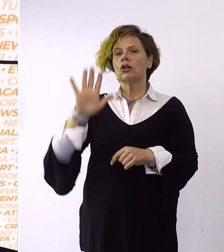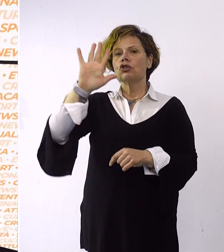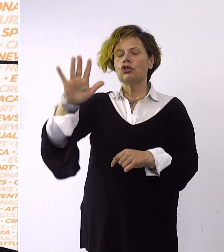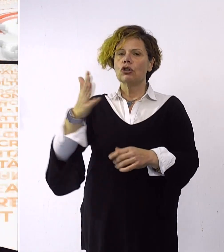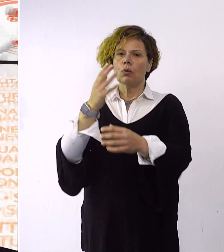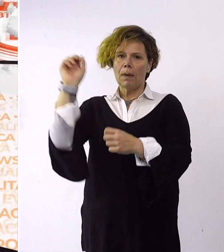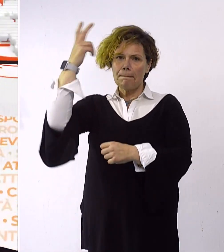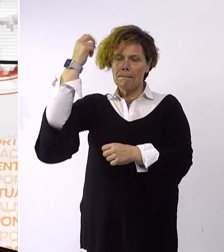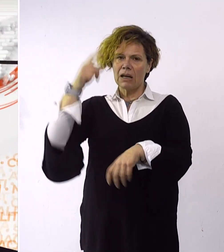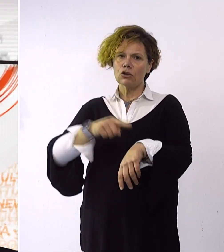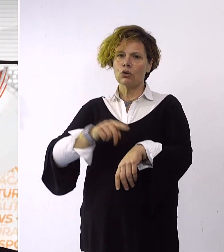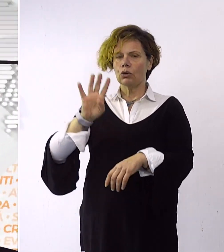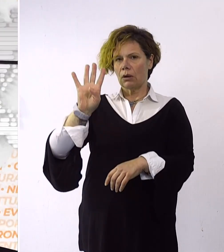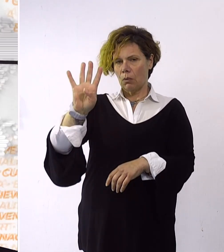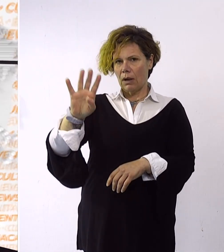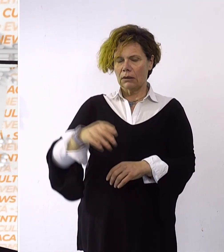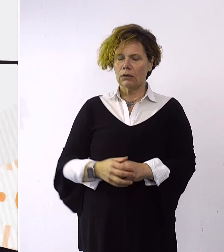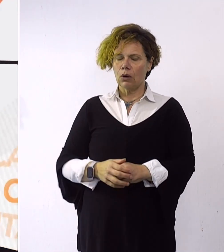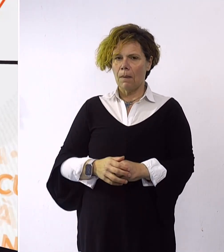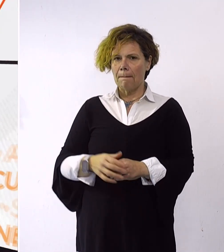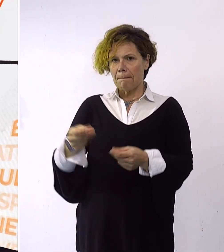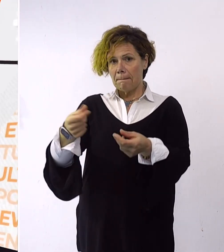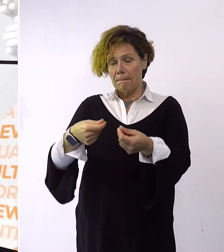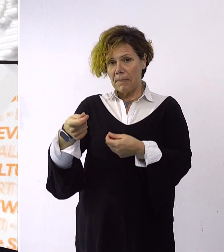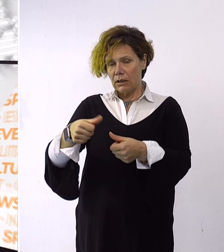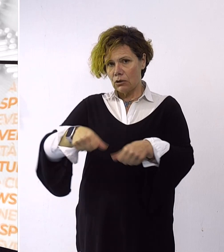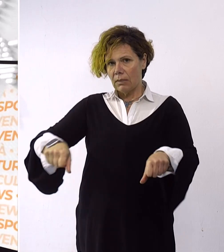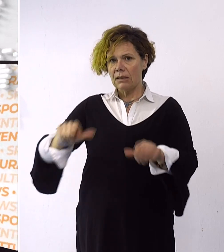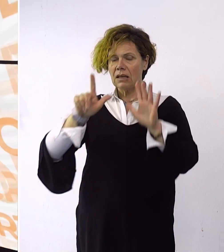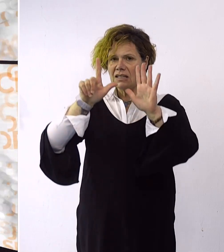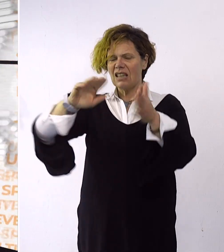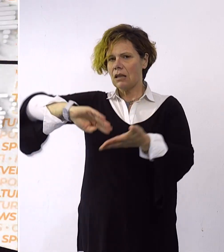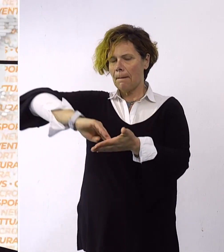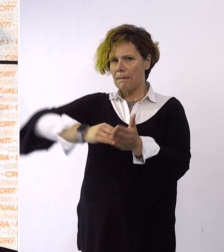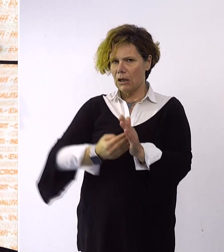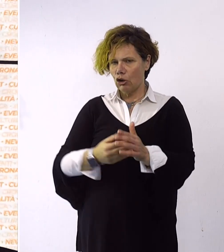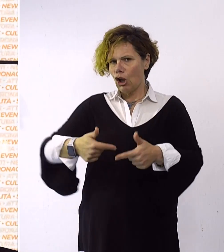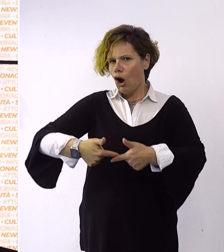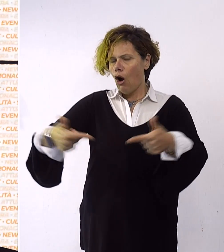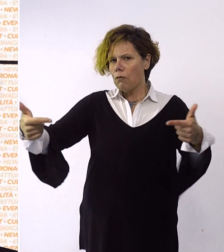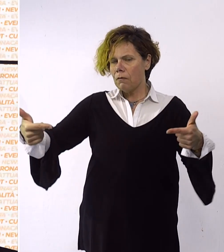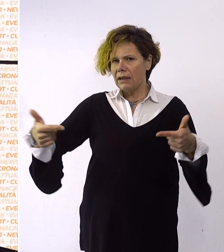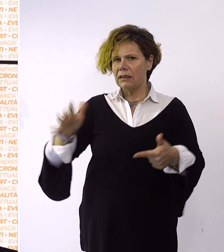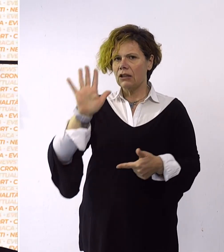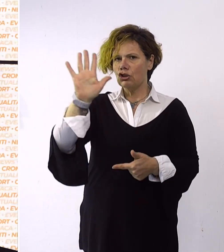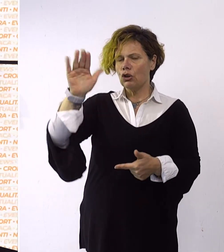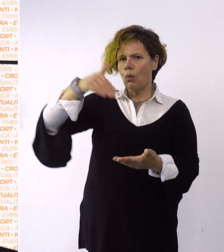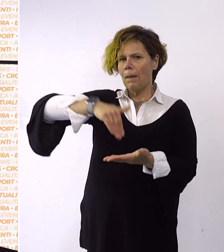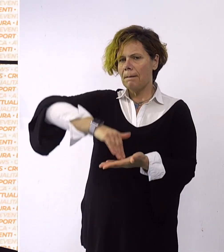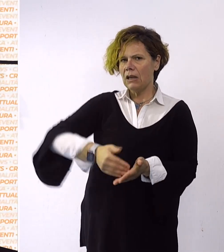5 marzo. Il prezzo base è 7 milioni con un'offerta minima di 5 milioni